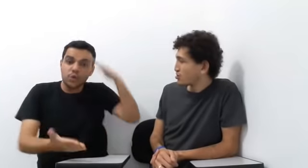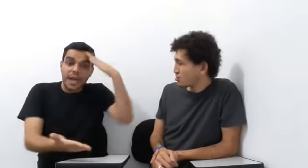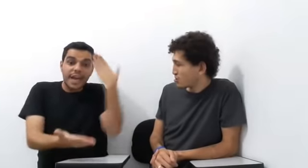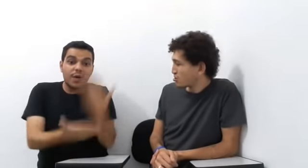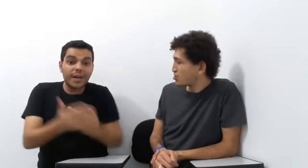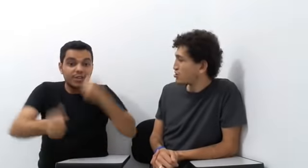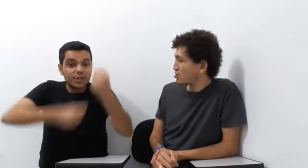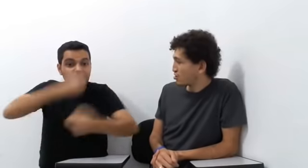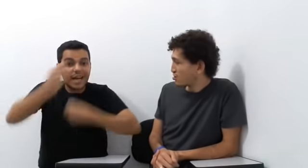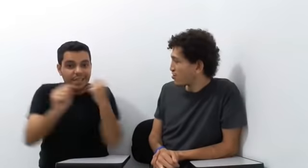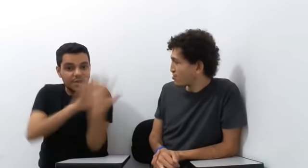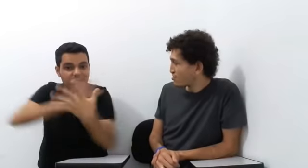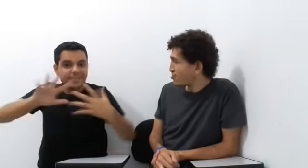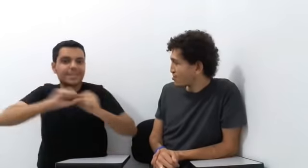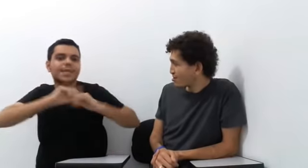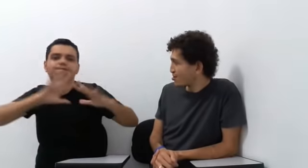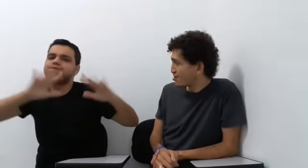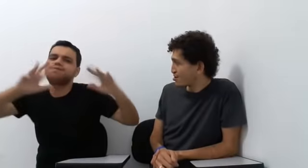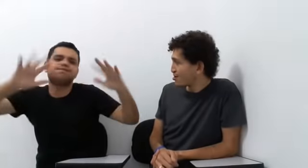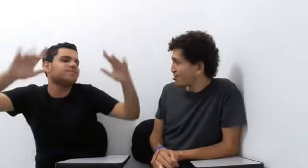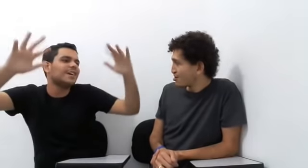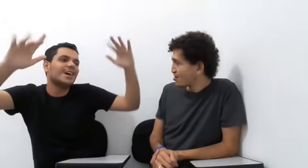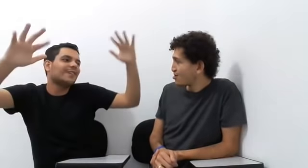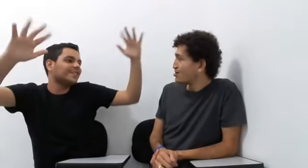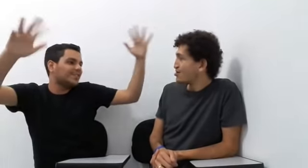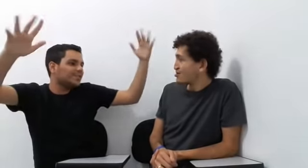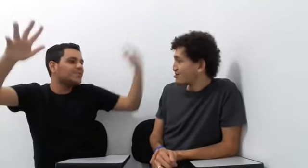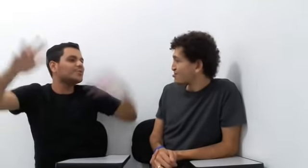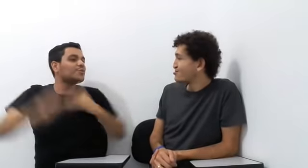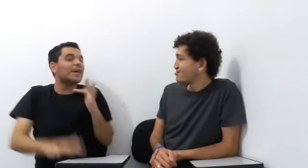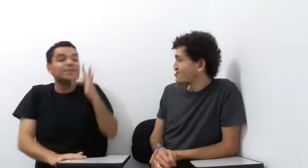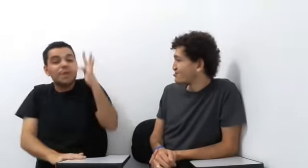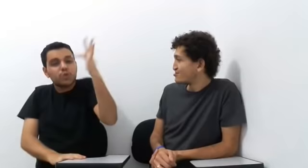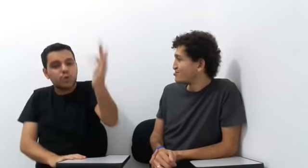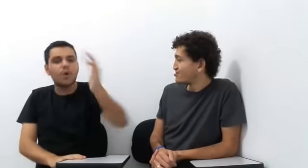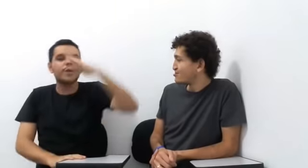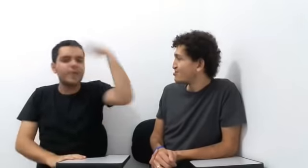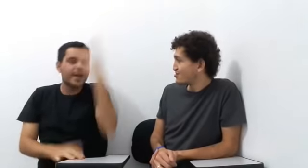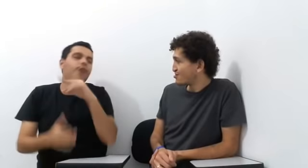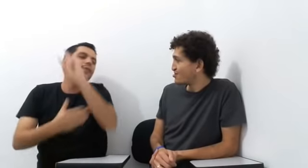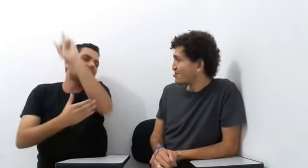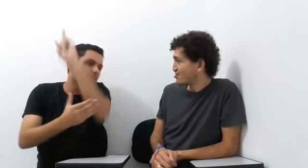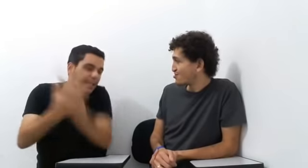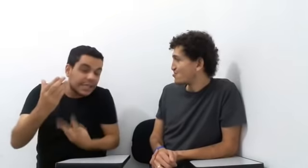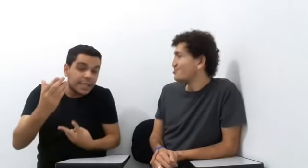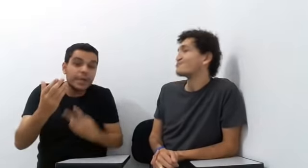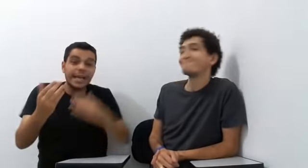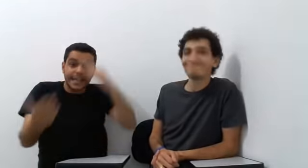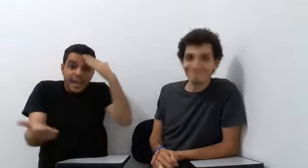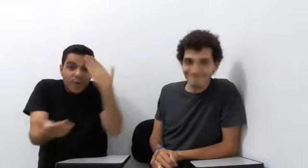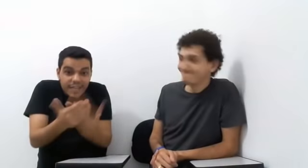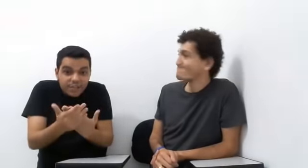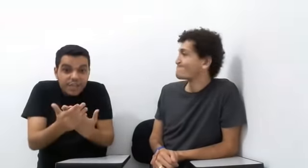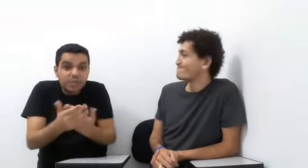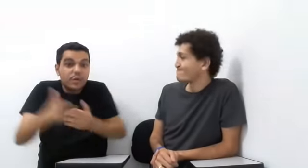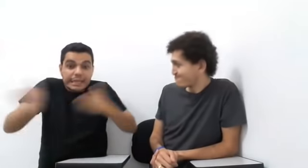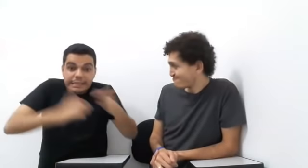eu acredito que a língua de sinais vai se difundir muito mais. Meu sonho é o Brasil bilíngue e eu acredito